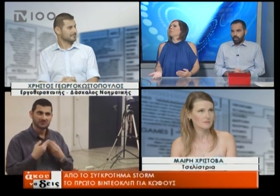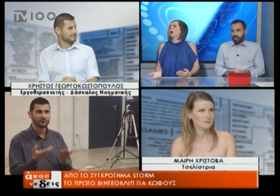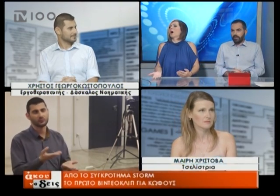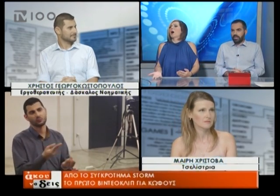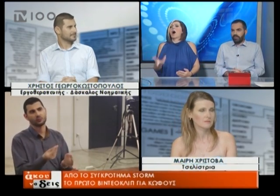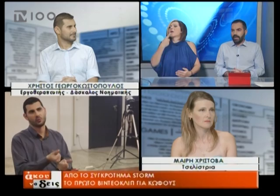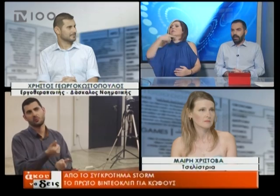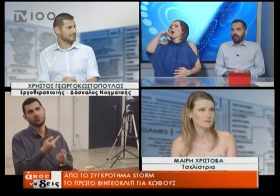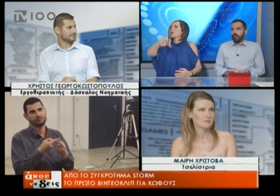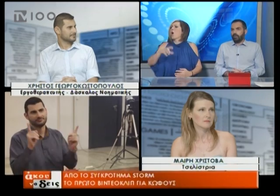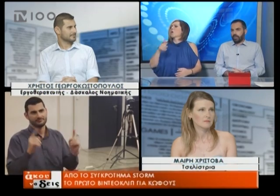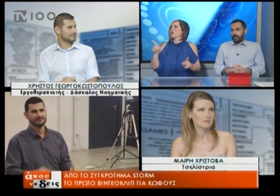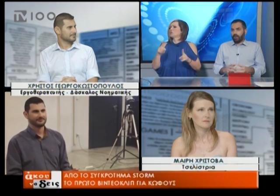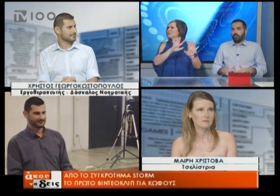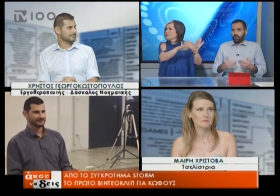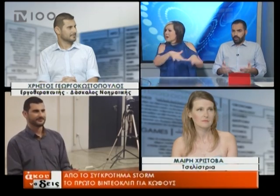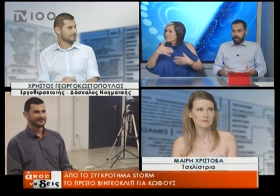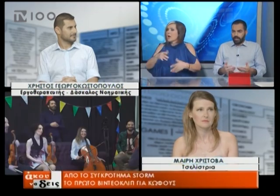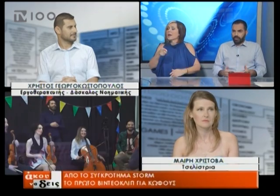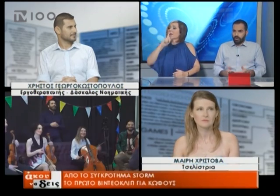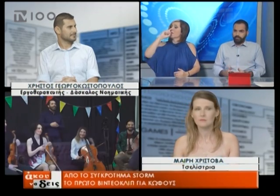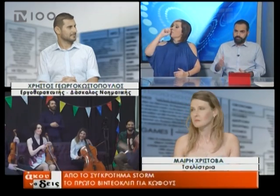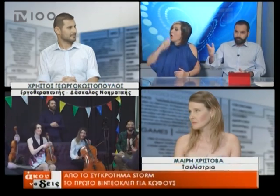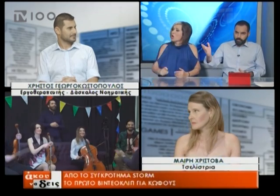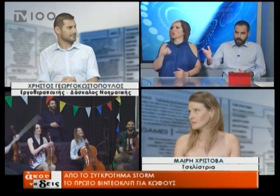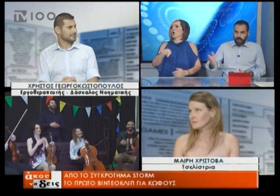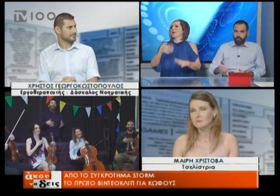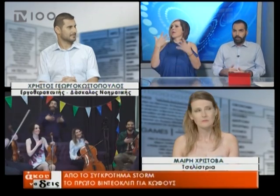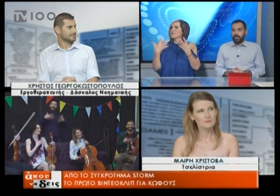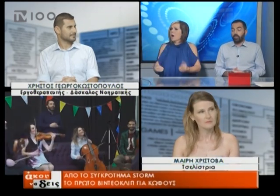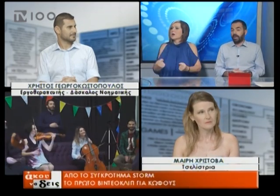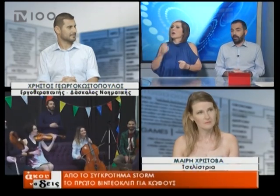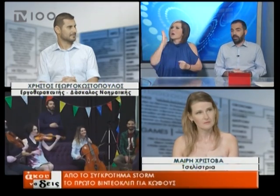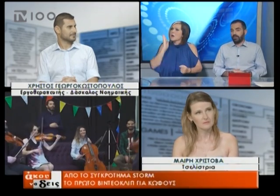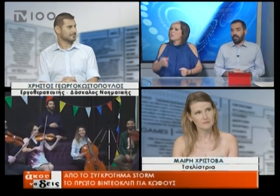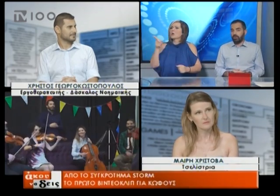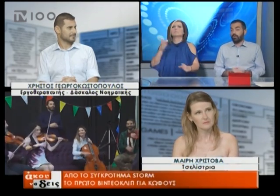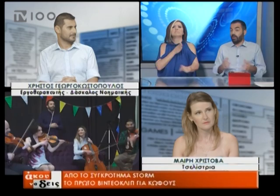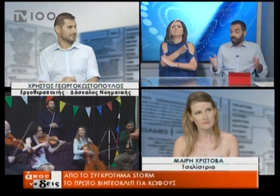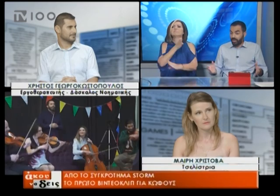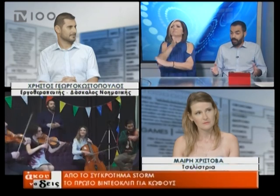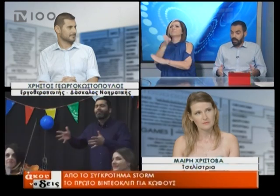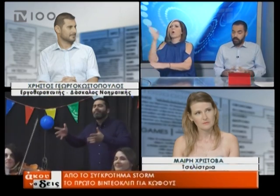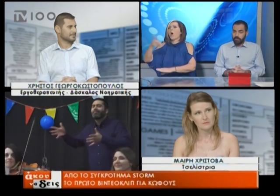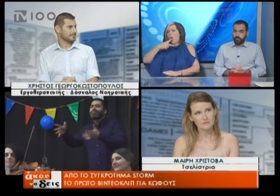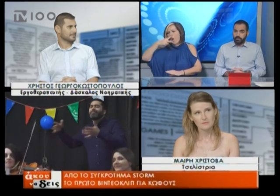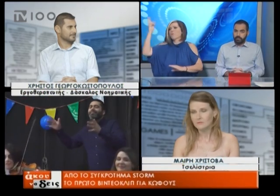ενός χώρου που θα γίνει μια συναυλία, ώστε να είναι πλέον υποχρεωτικό να υπάρχει αυτό και να μπορούν να πάνε σε οποιαδήποτε συναυλία θέλουν, σε οποιοδήποτε